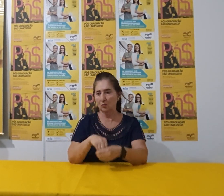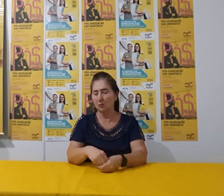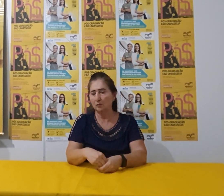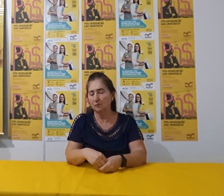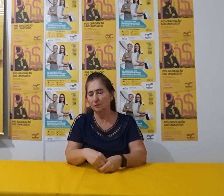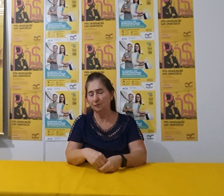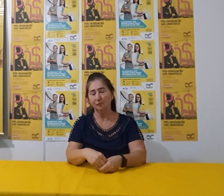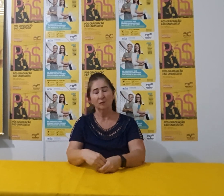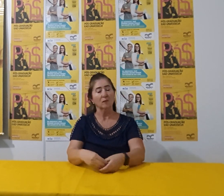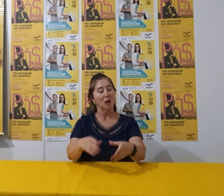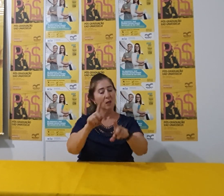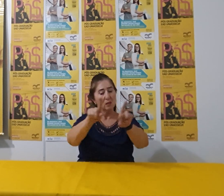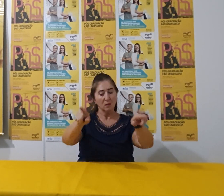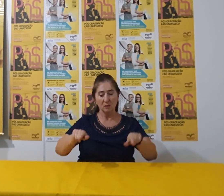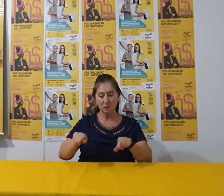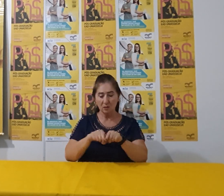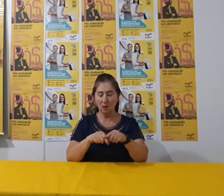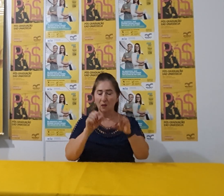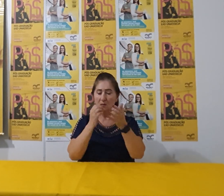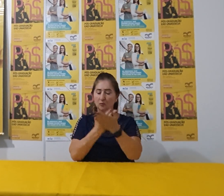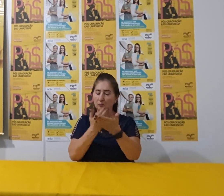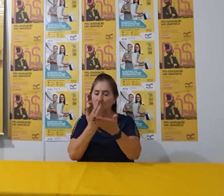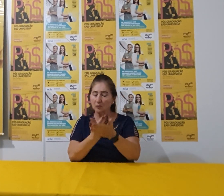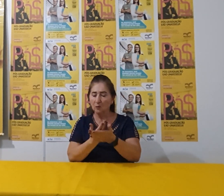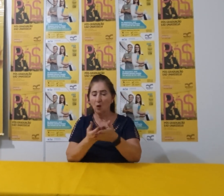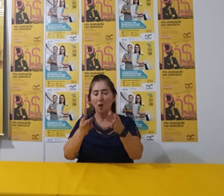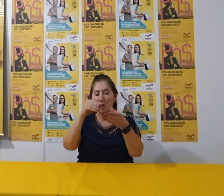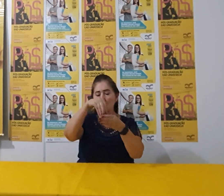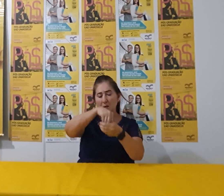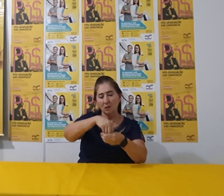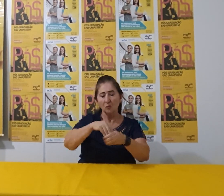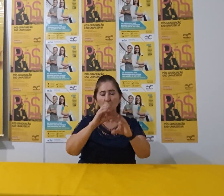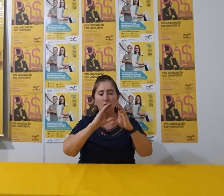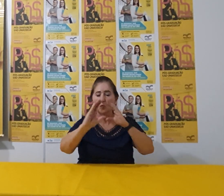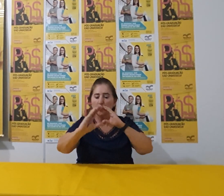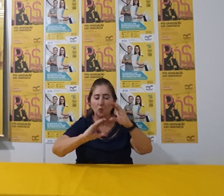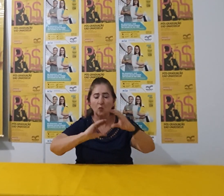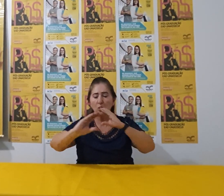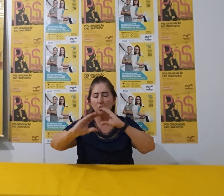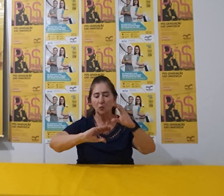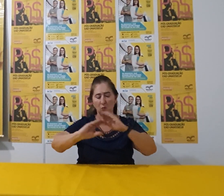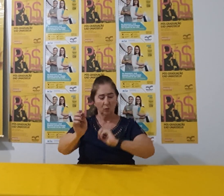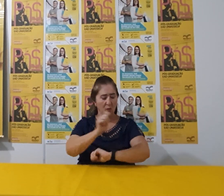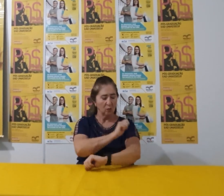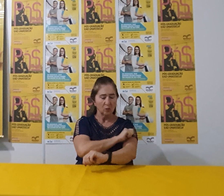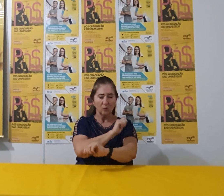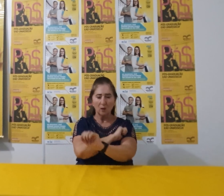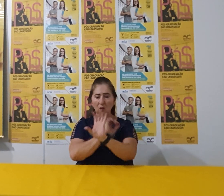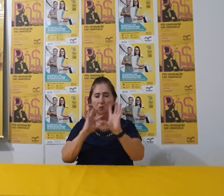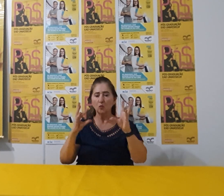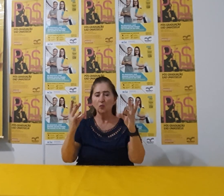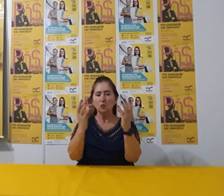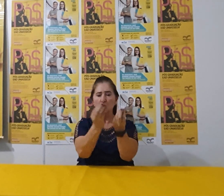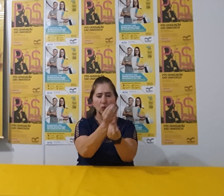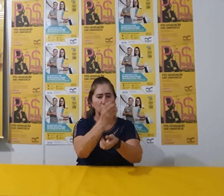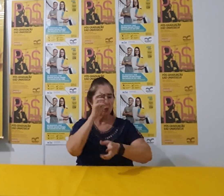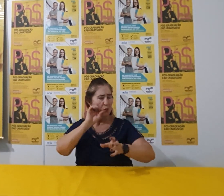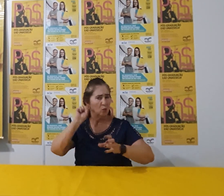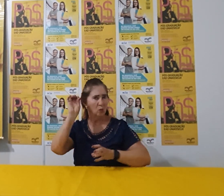Na sala de aula, o meio de comunicação entre o aluno surdo e seus colegas ouvintes, assim